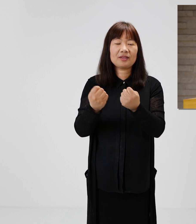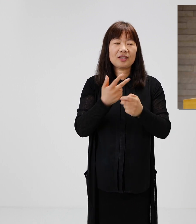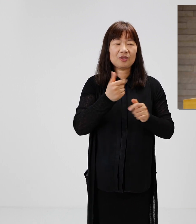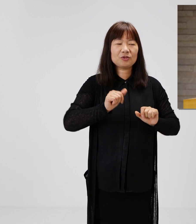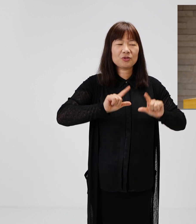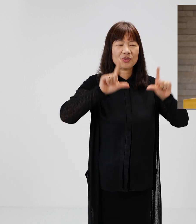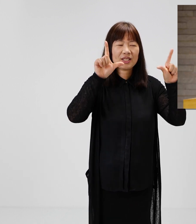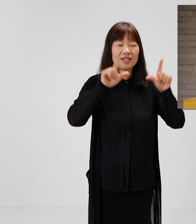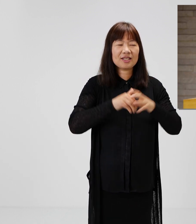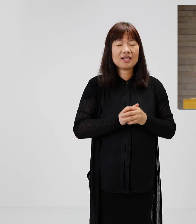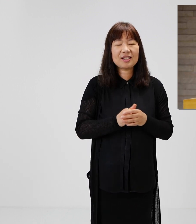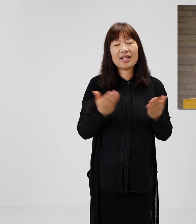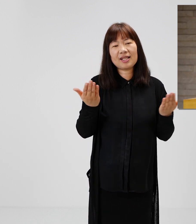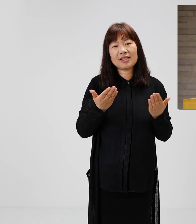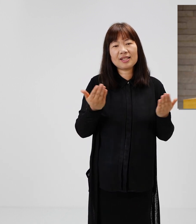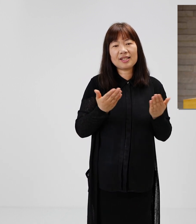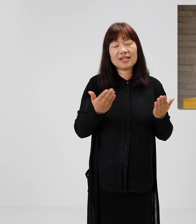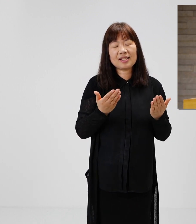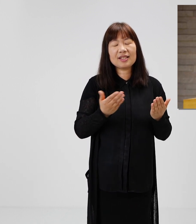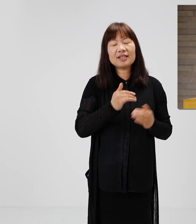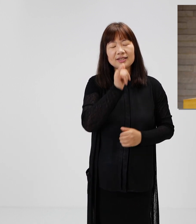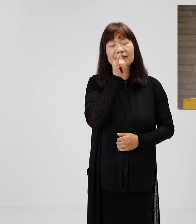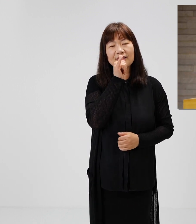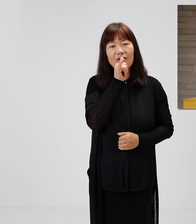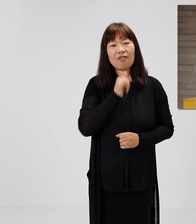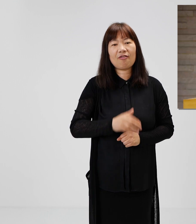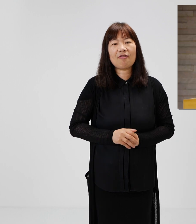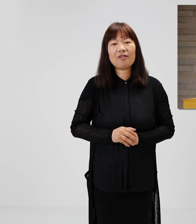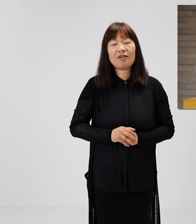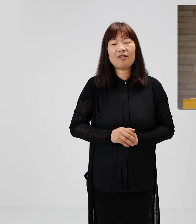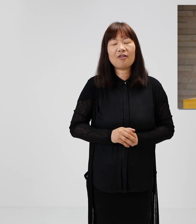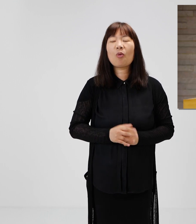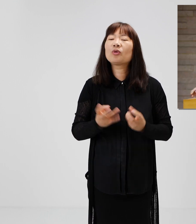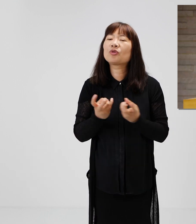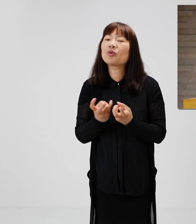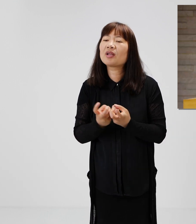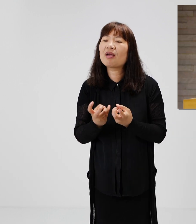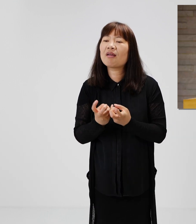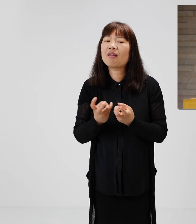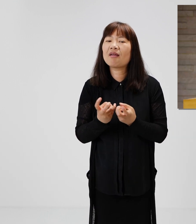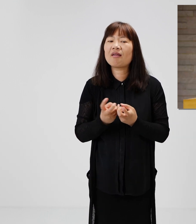주일에도 근무를 하는 경우가 있을 수 있다. 그때 어떡하겠냐?